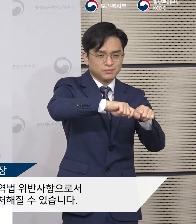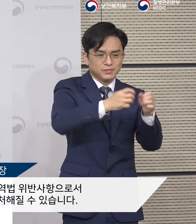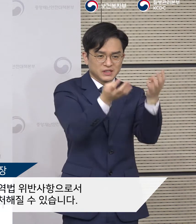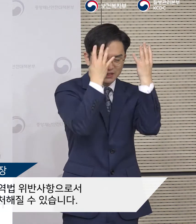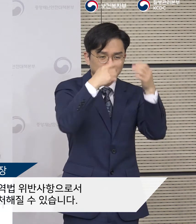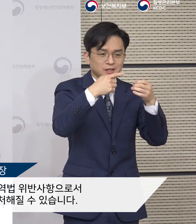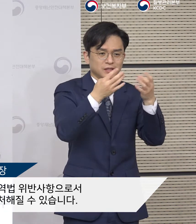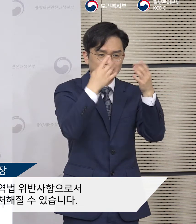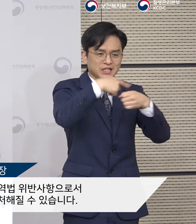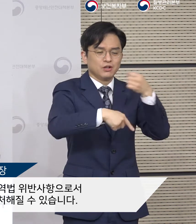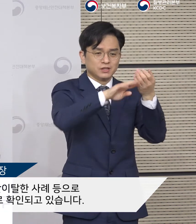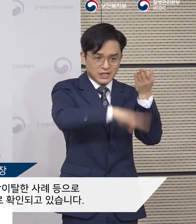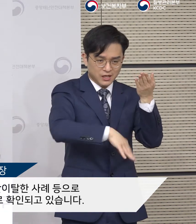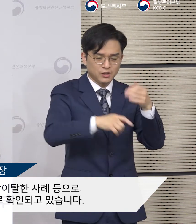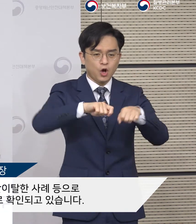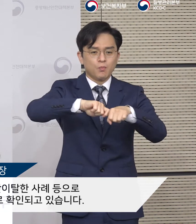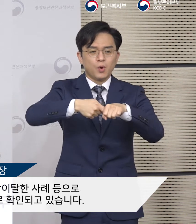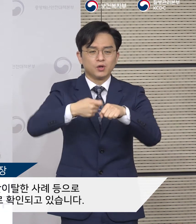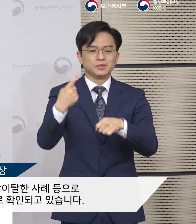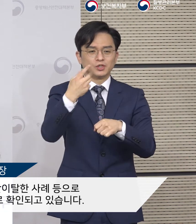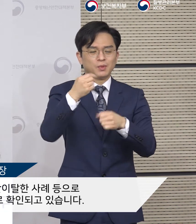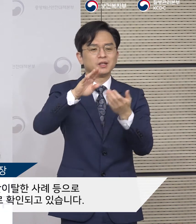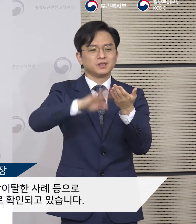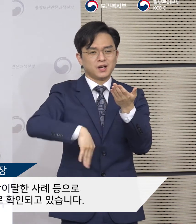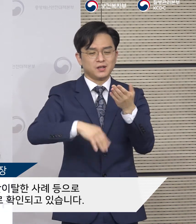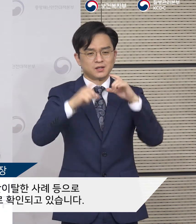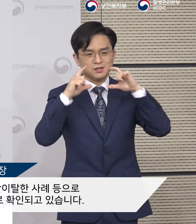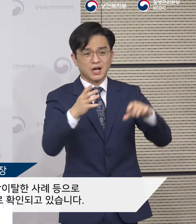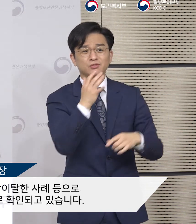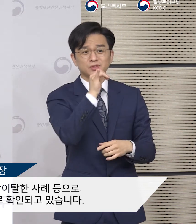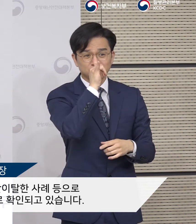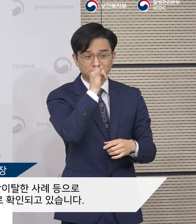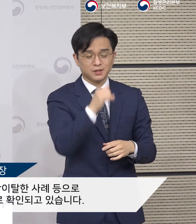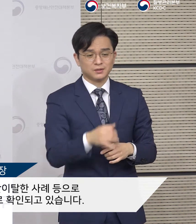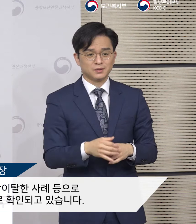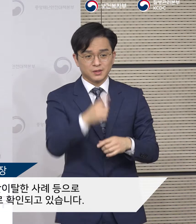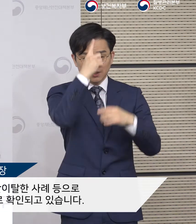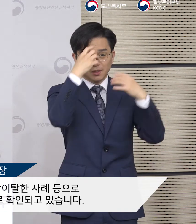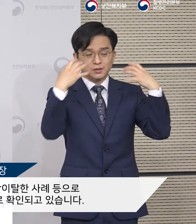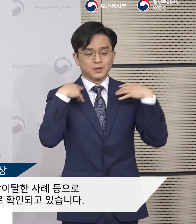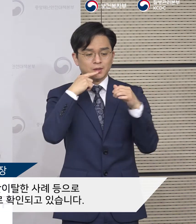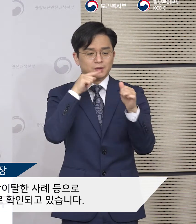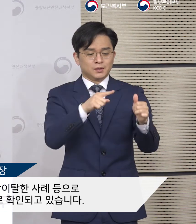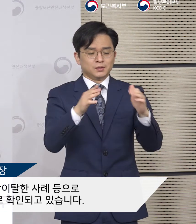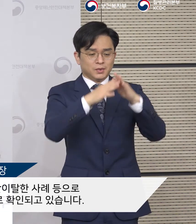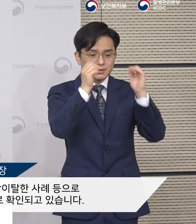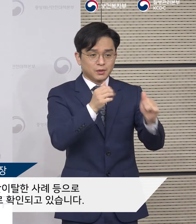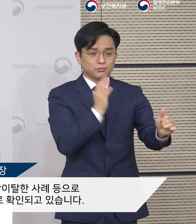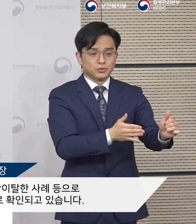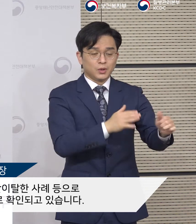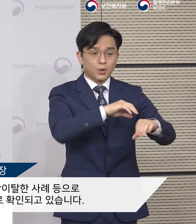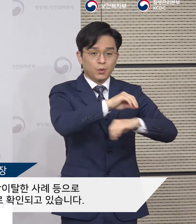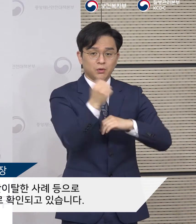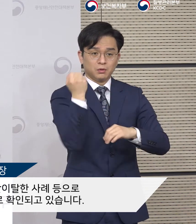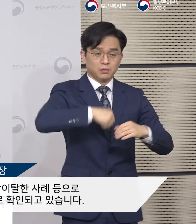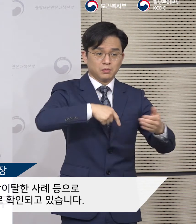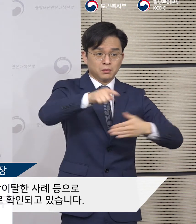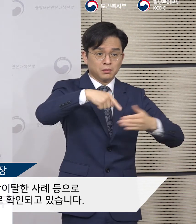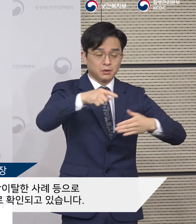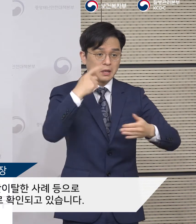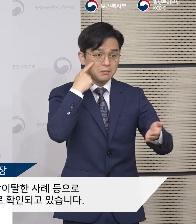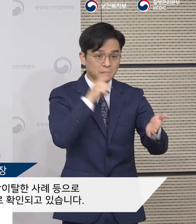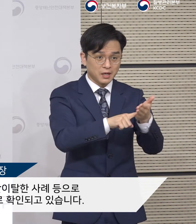벌금에 처해질 수 있습니다. 자가격리 통보를 받았음에도 격리장소를 무단 이탈한 사례 등으로 고발, 수사 의뢰된